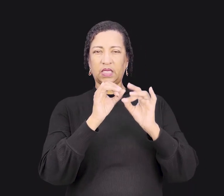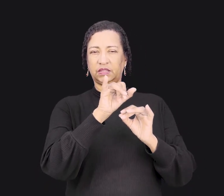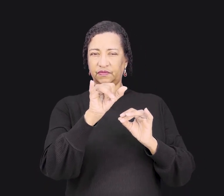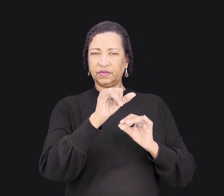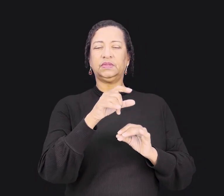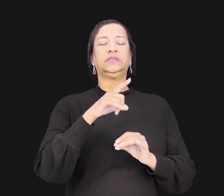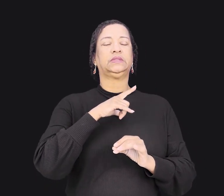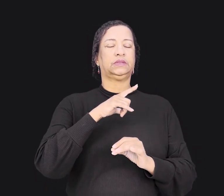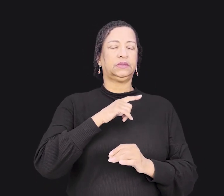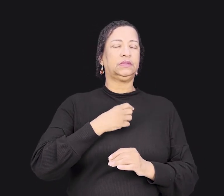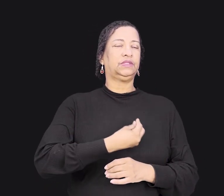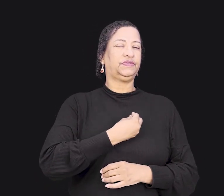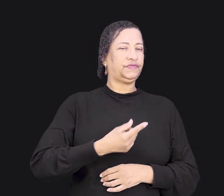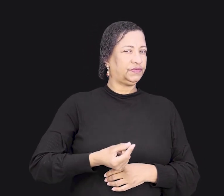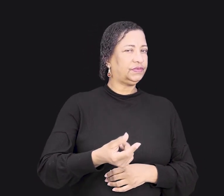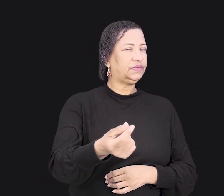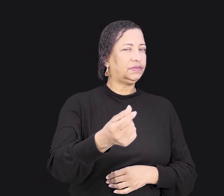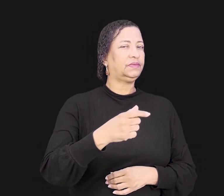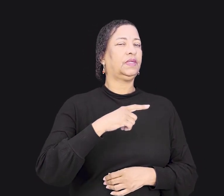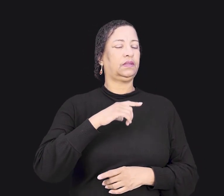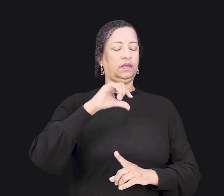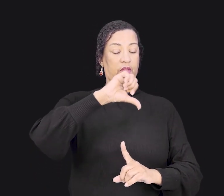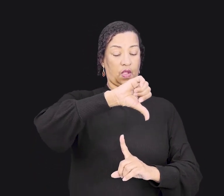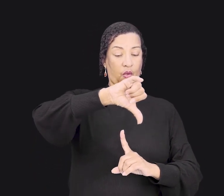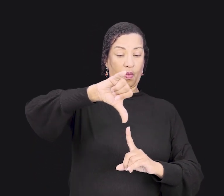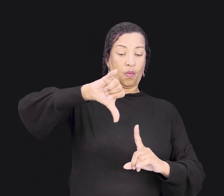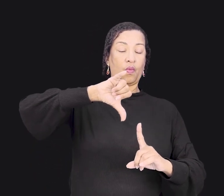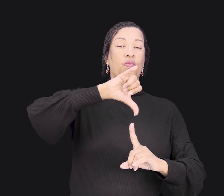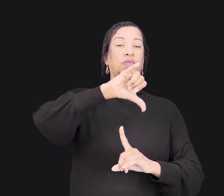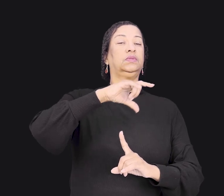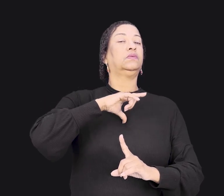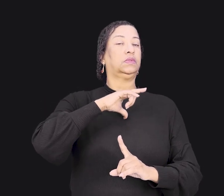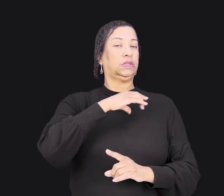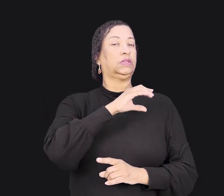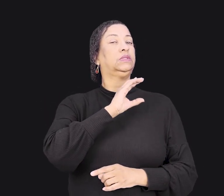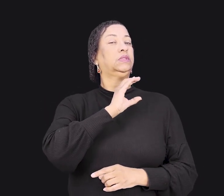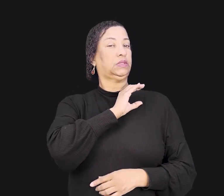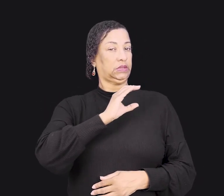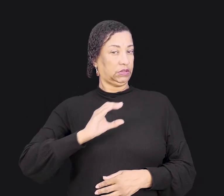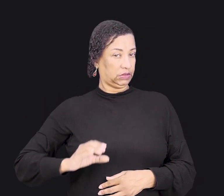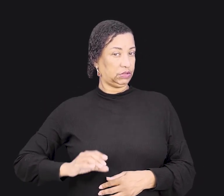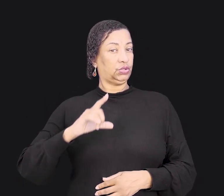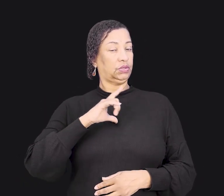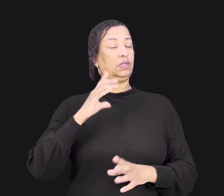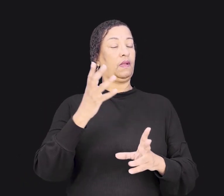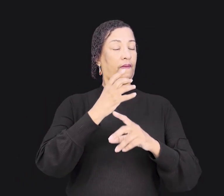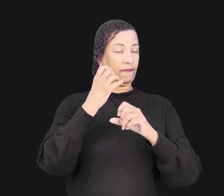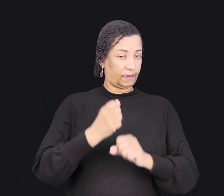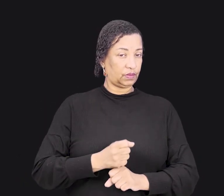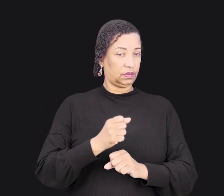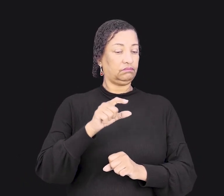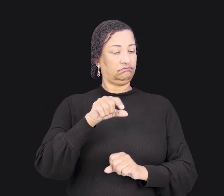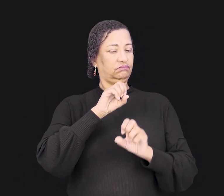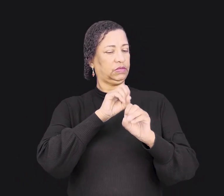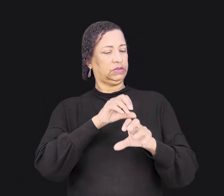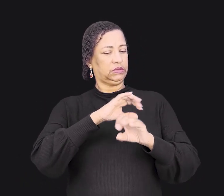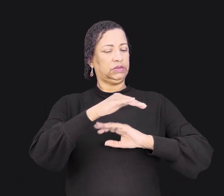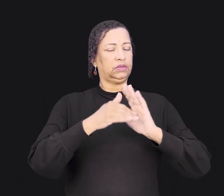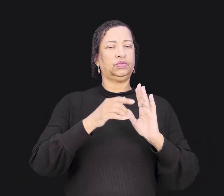têm a vida eterna, então tem uma unção, tem a Cristo, tem um poder. E esse poder ensina tudo. Por isso vocês não